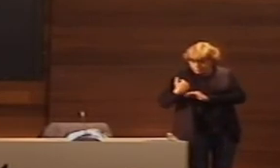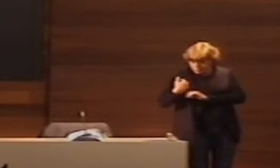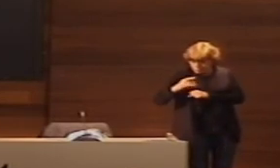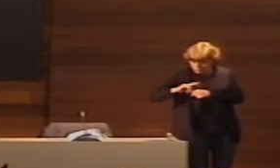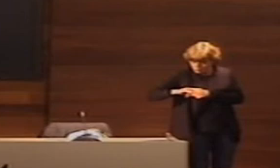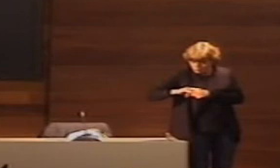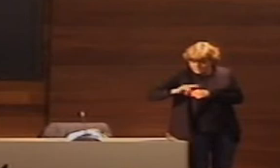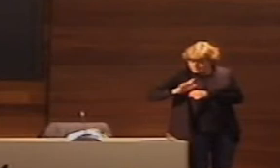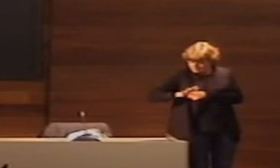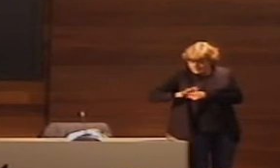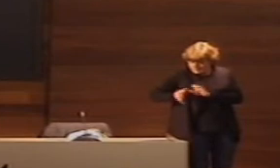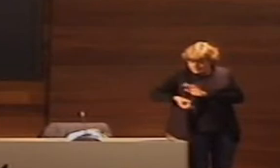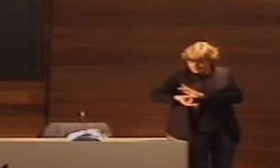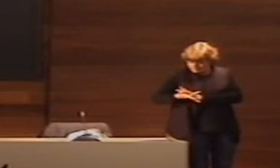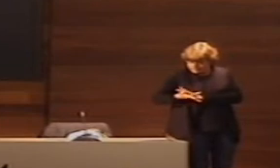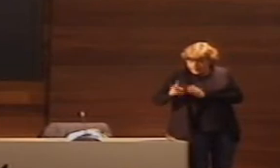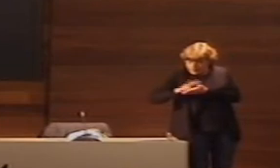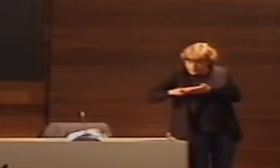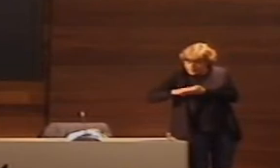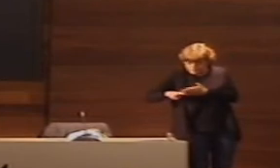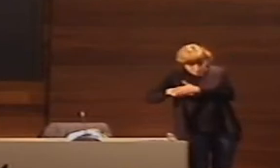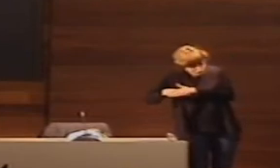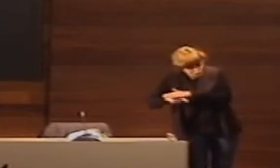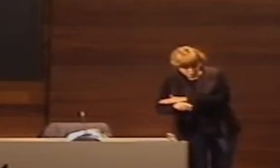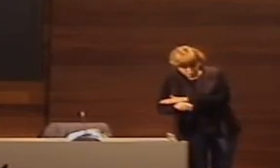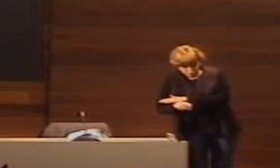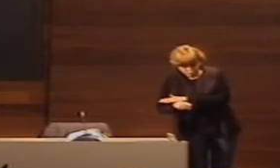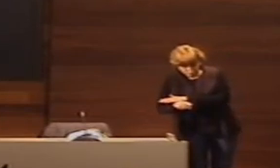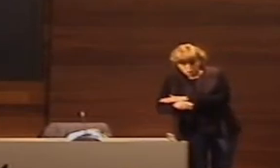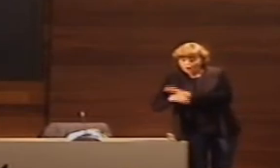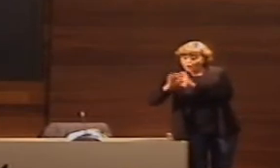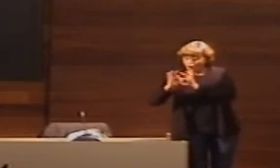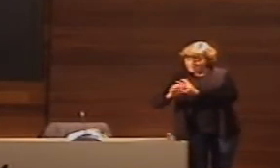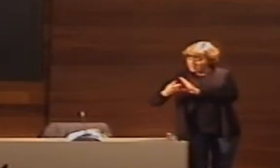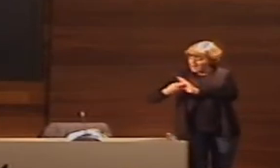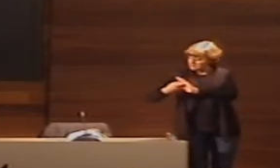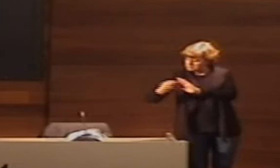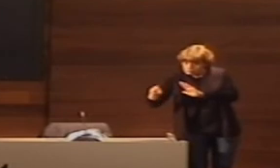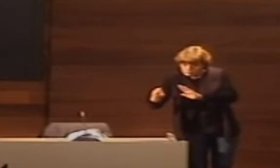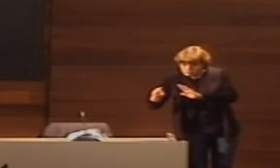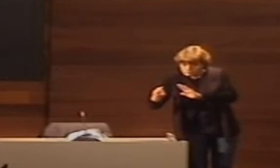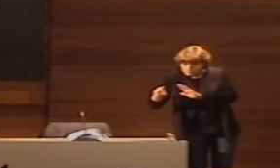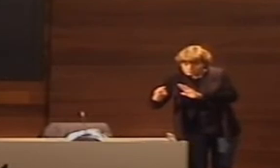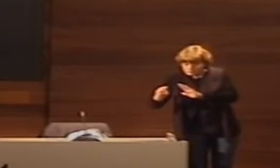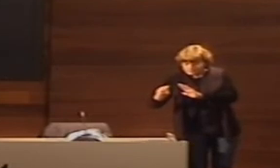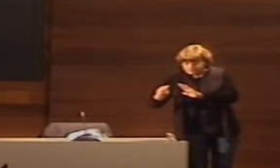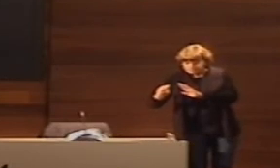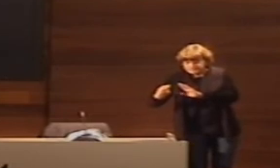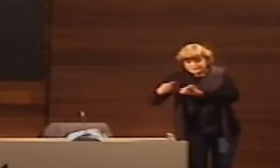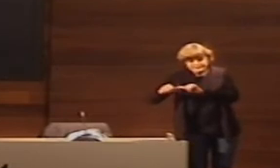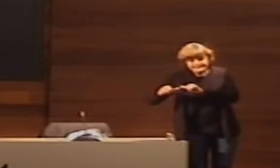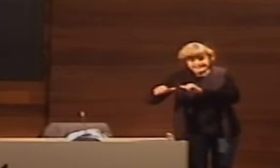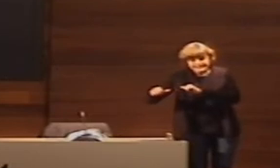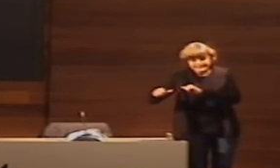se mantienen las directivas finales para ver si efectivamente deja de contar y en qué momento y tal. Si deja de contar,